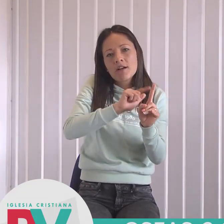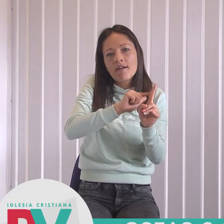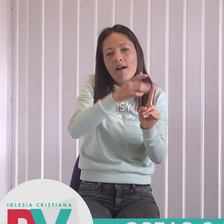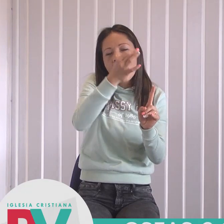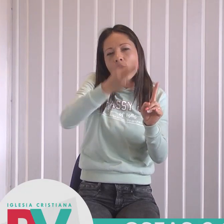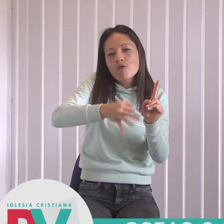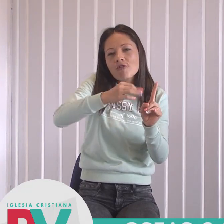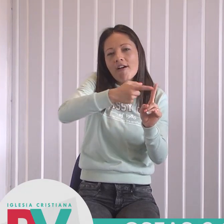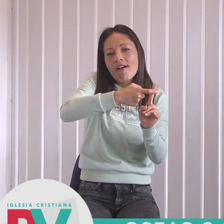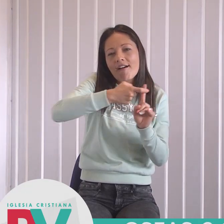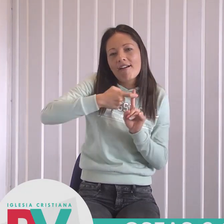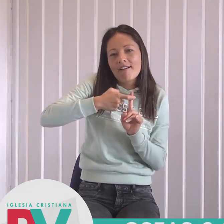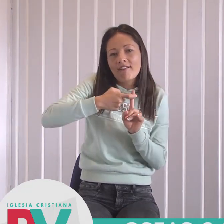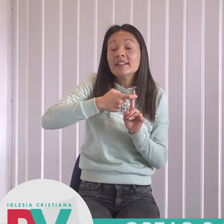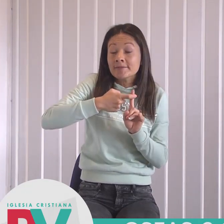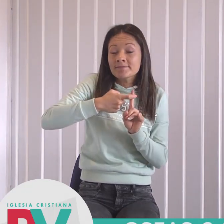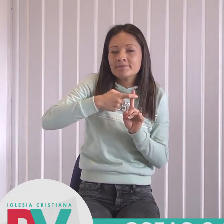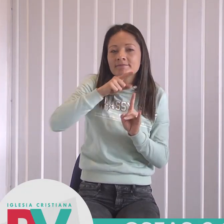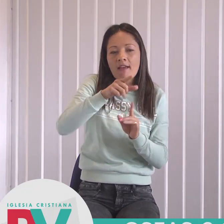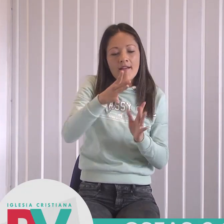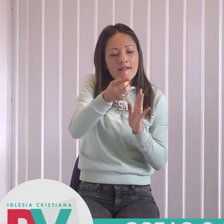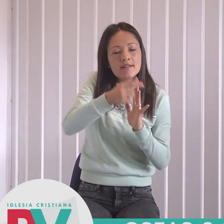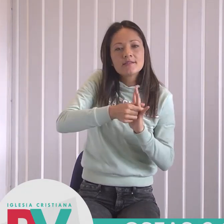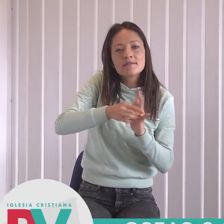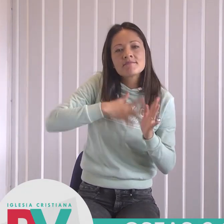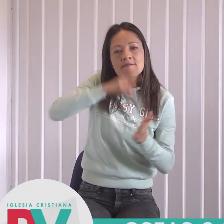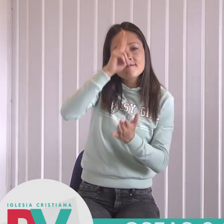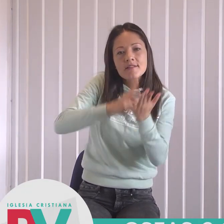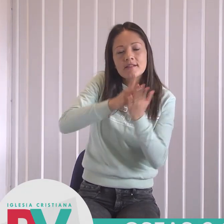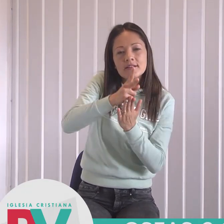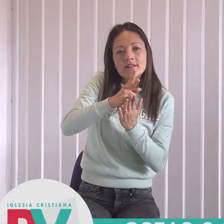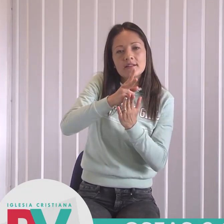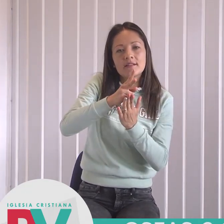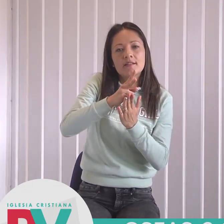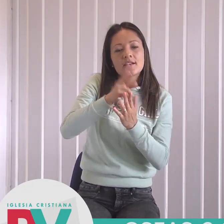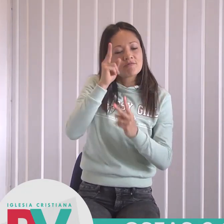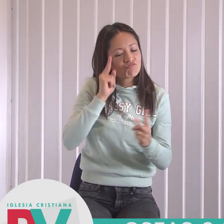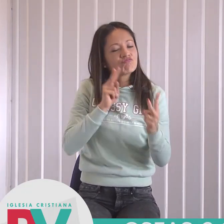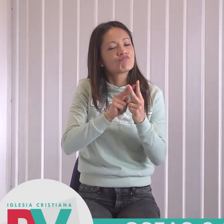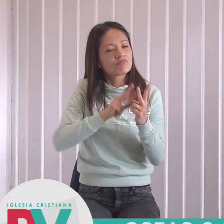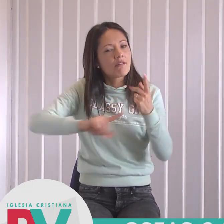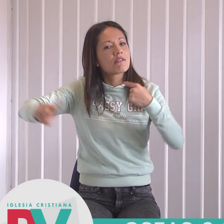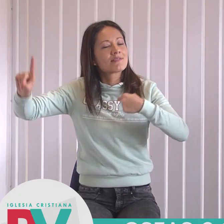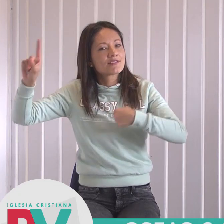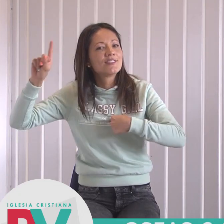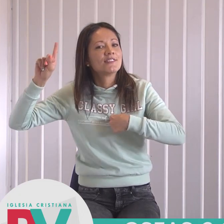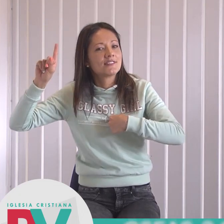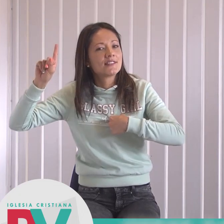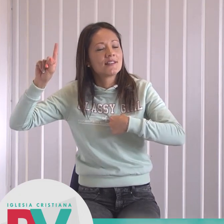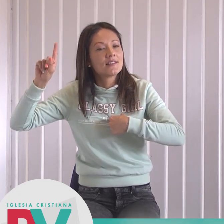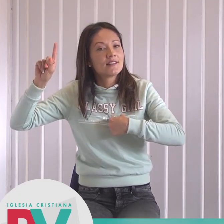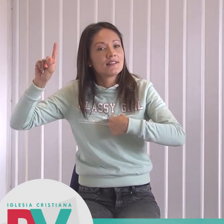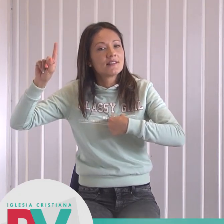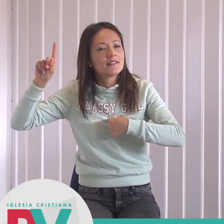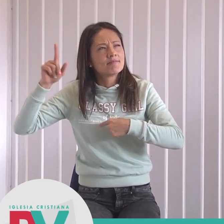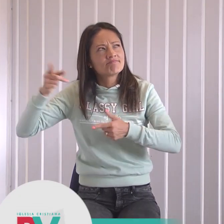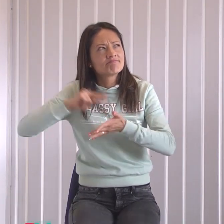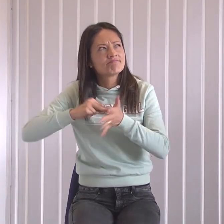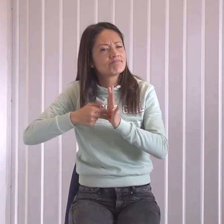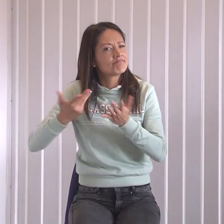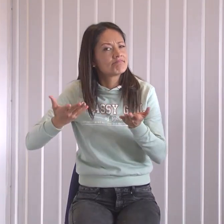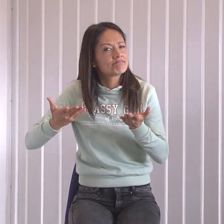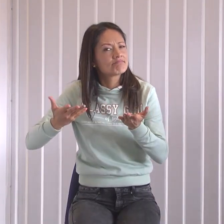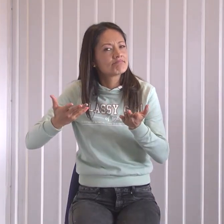dice el versículo 20, y te desposaré conmigo en fidelidad y conocerás que yo soy. ¿Qué quiere decir